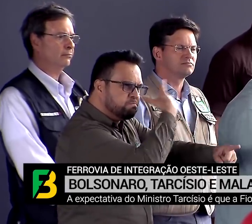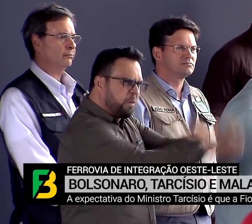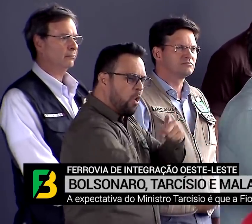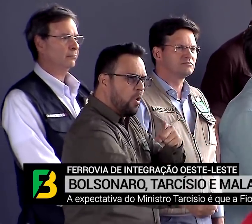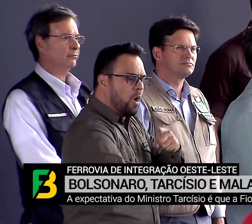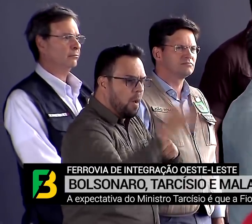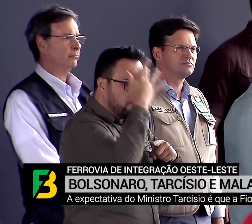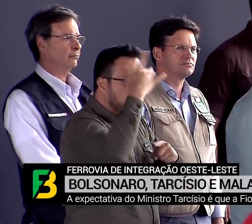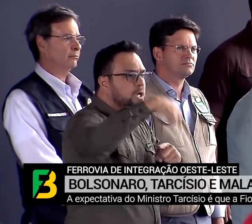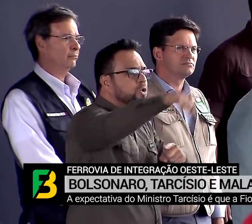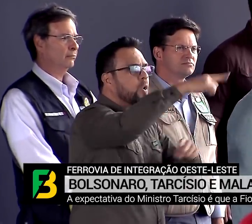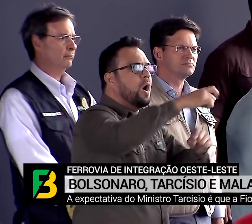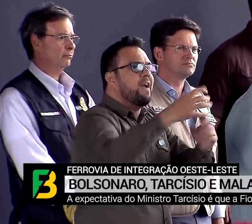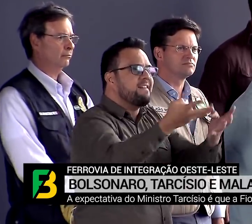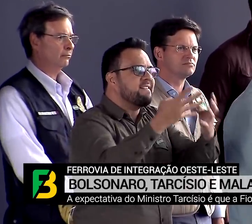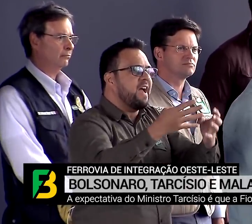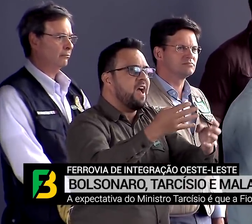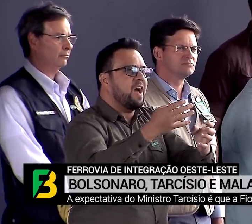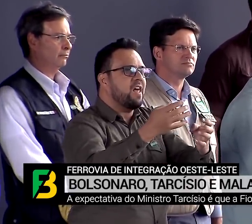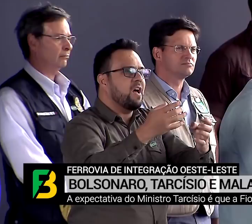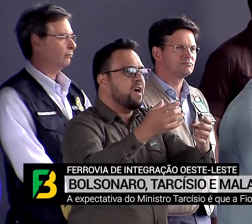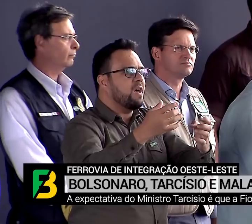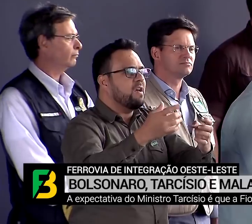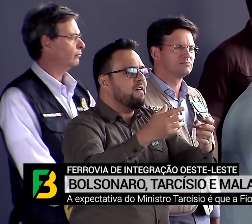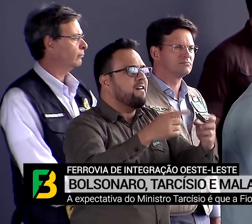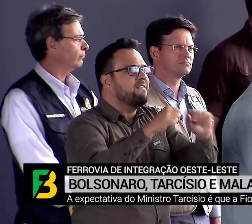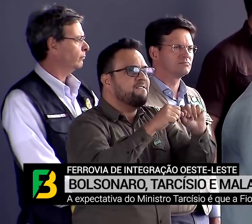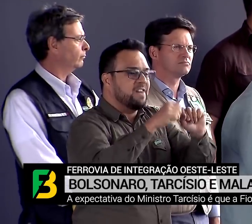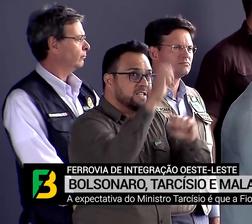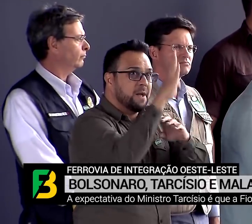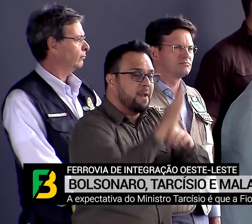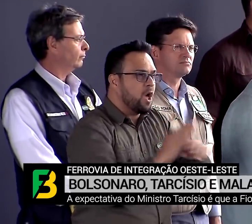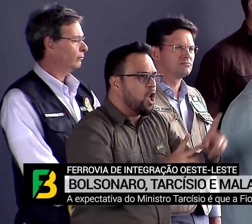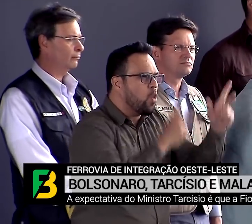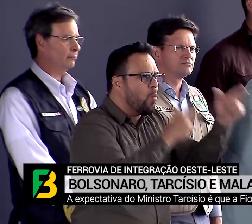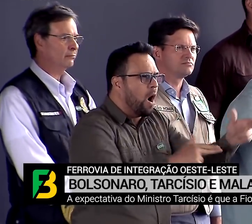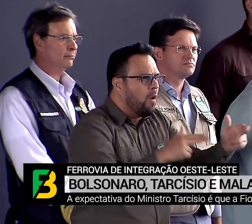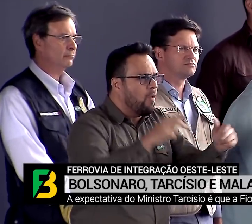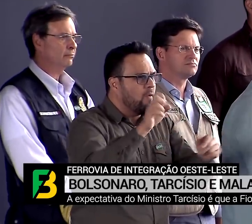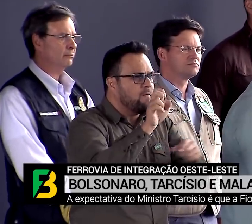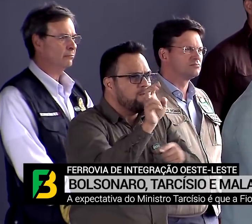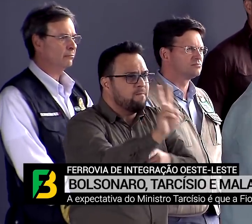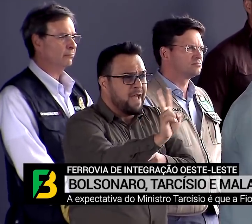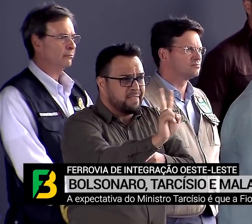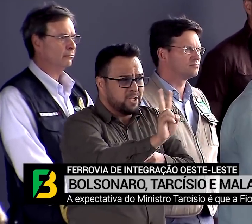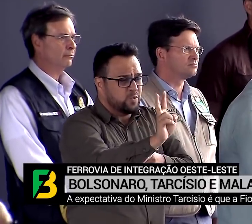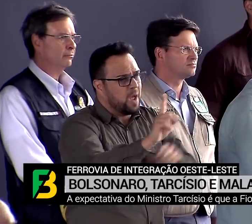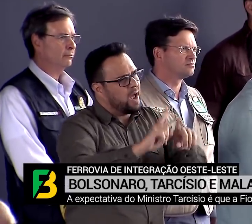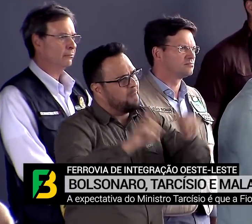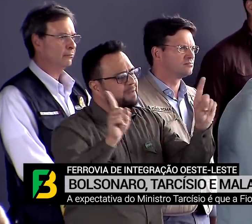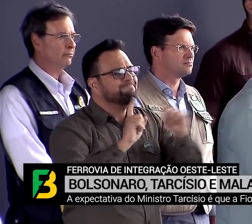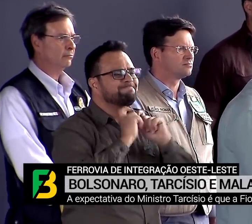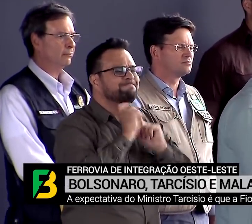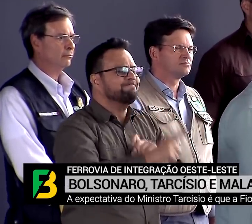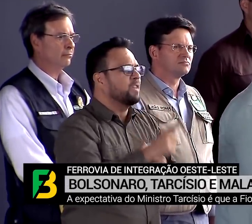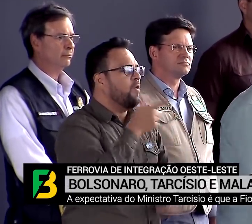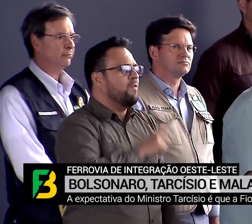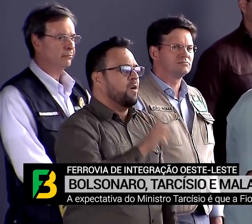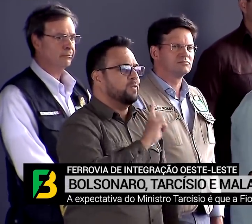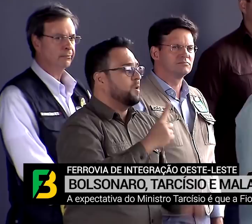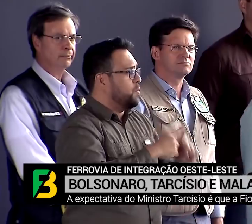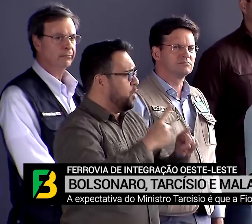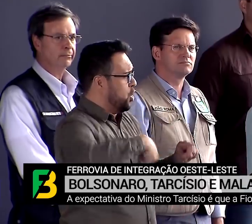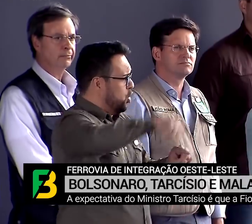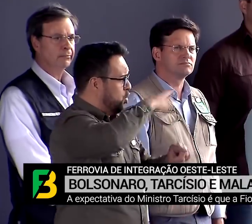que querem nos levar para o caminho da Venezuela não conseguiram nós